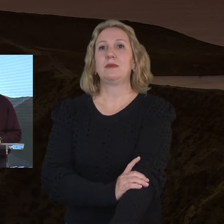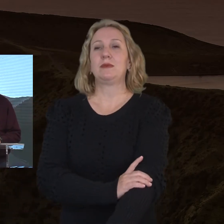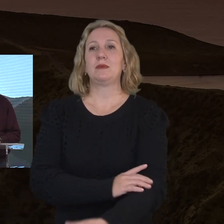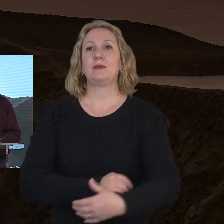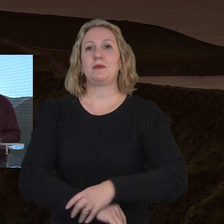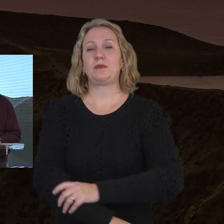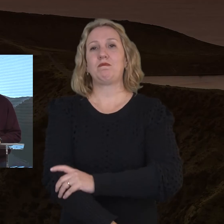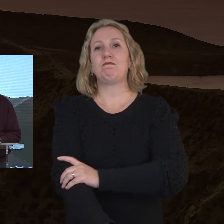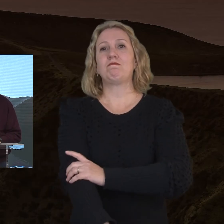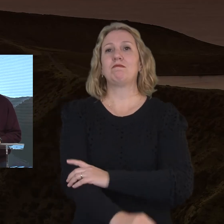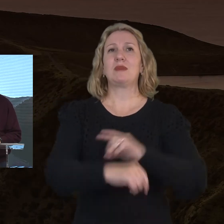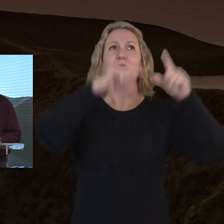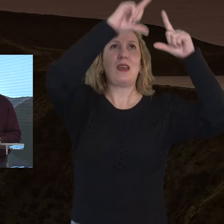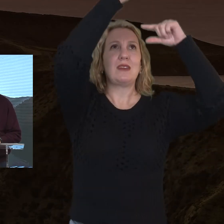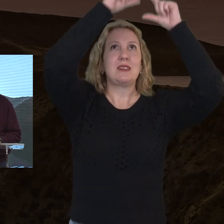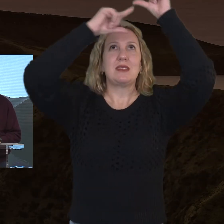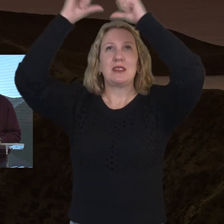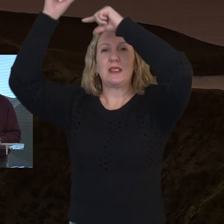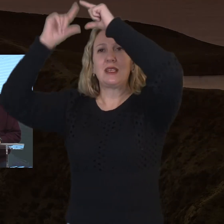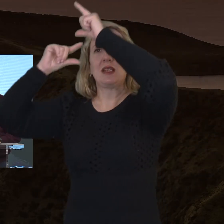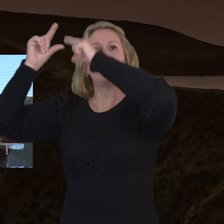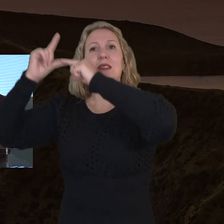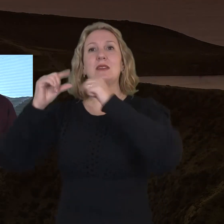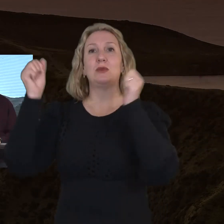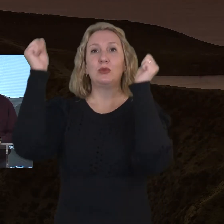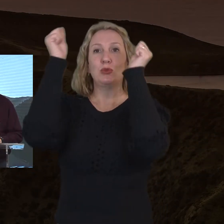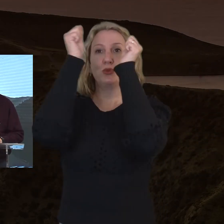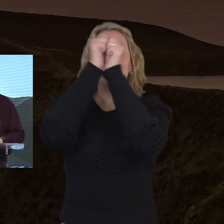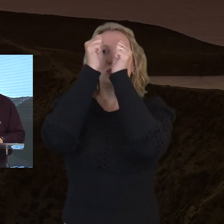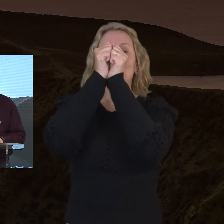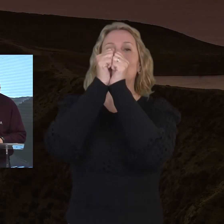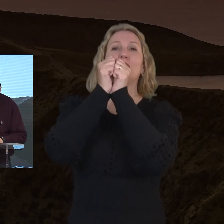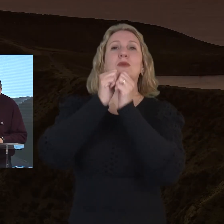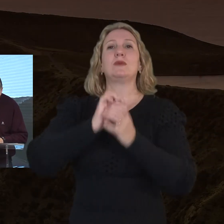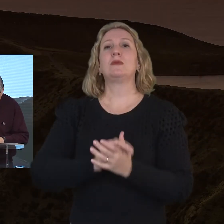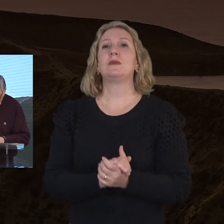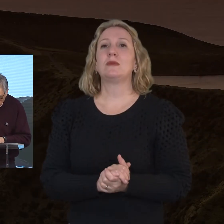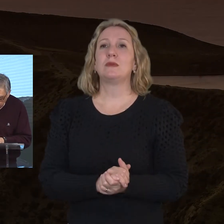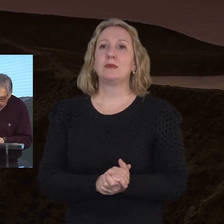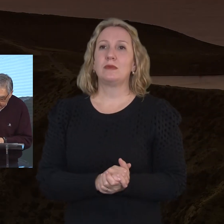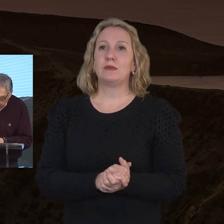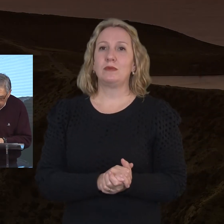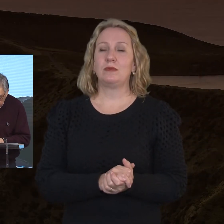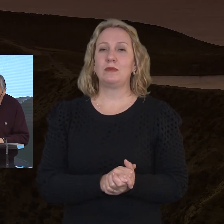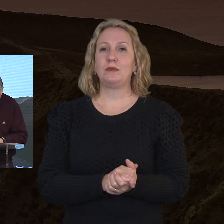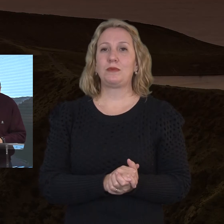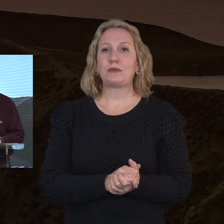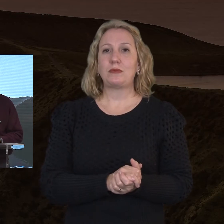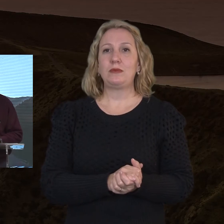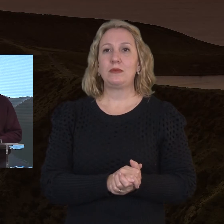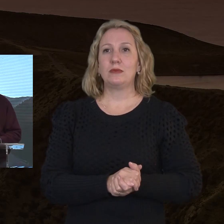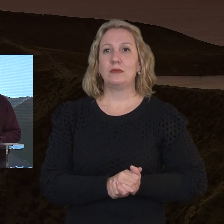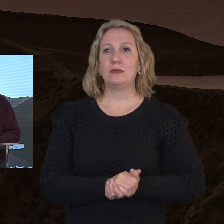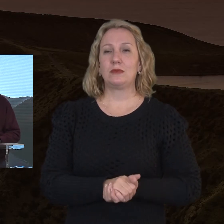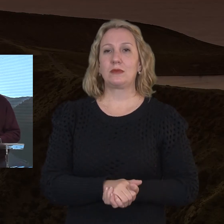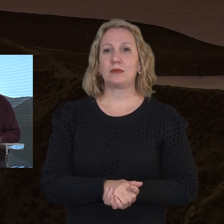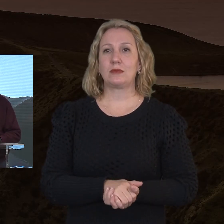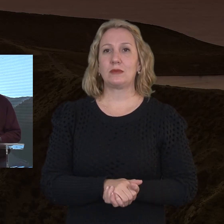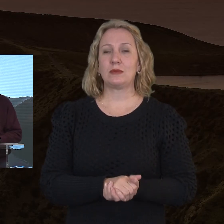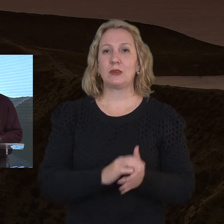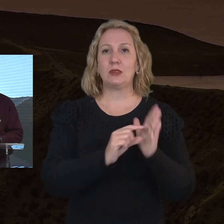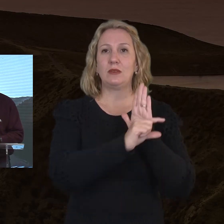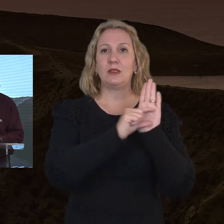e quando as estrelas do céu juntas estrelas da alva nova mulher aqui ó a